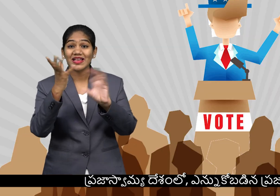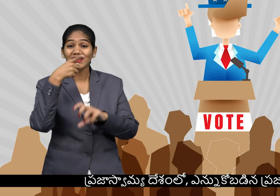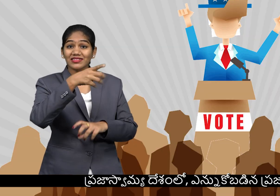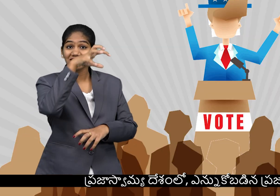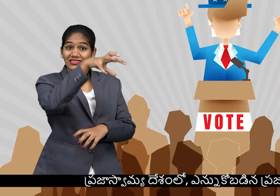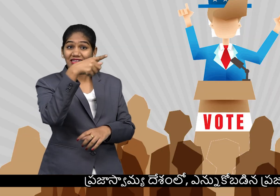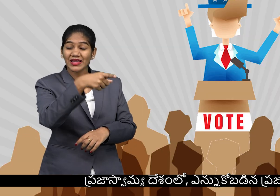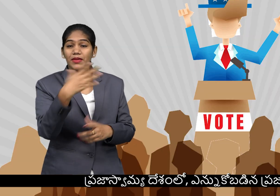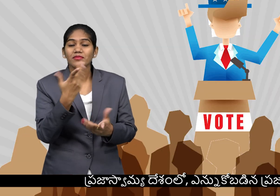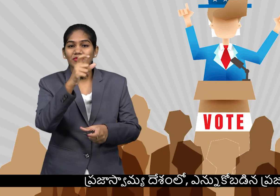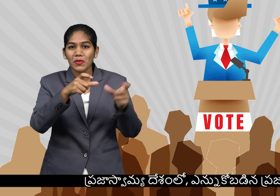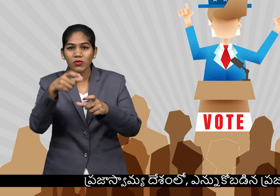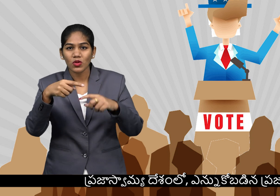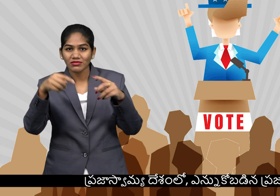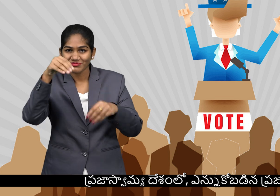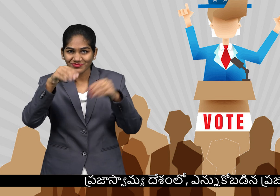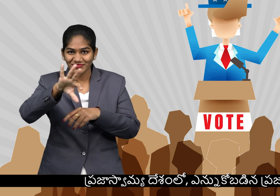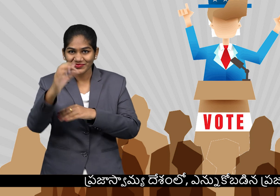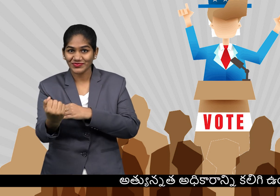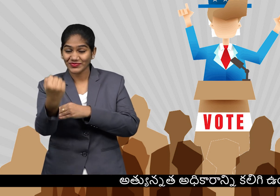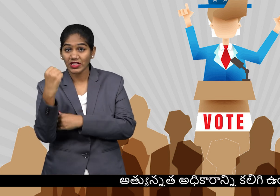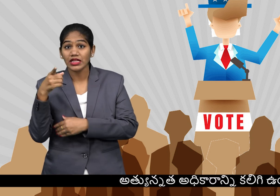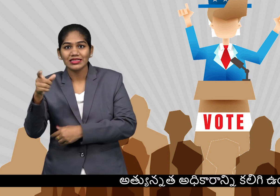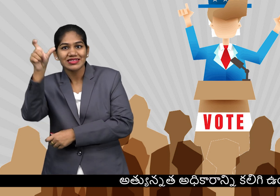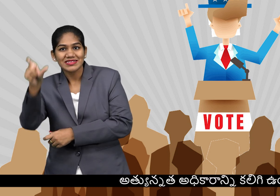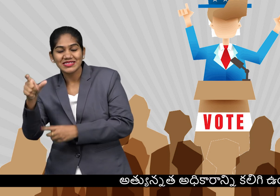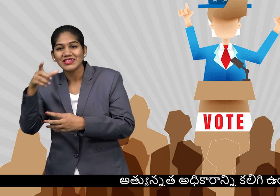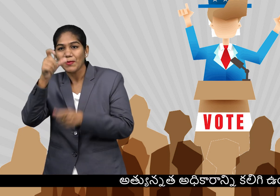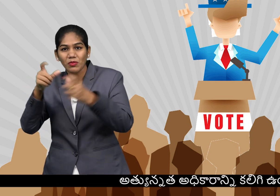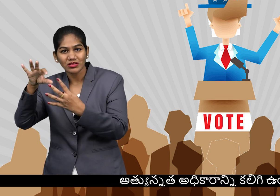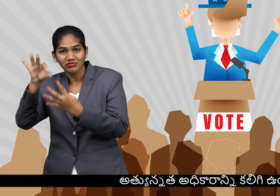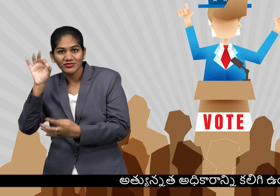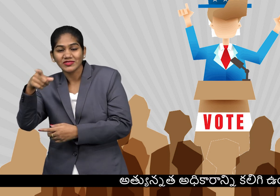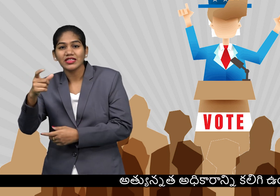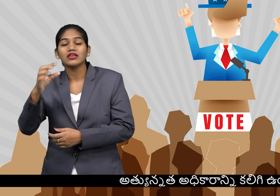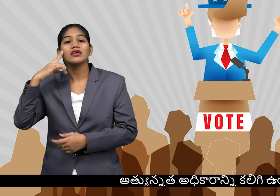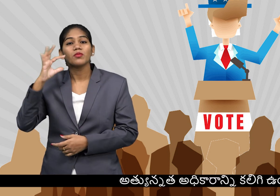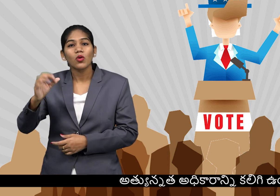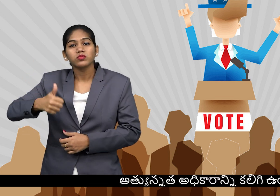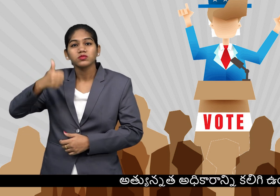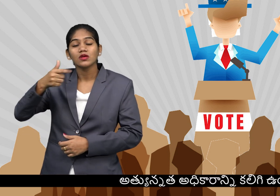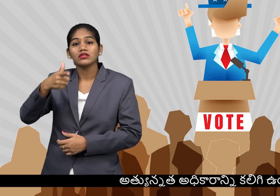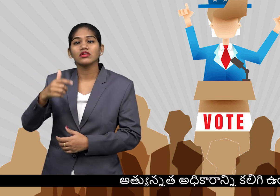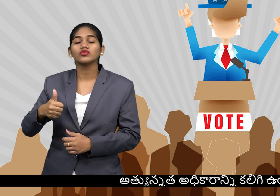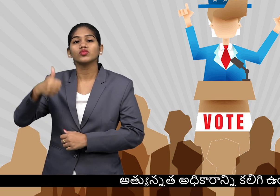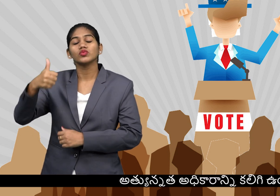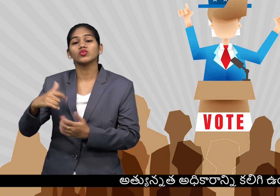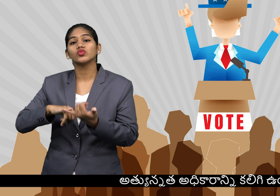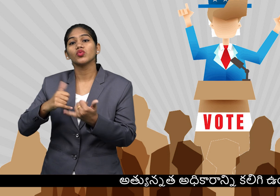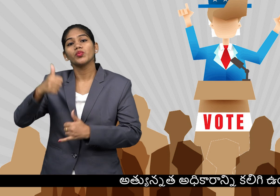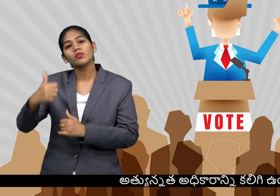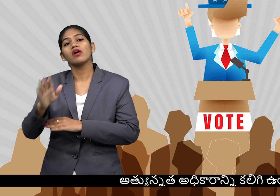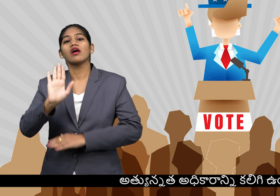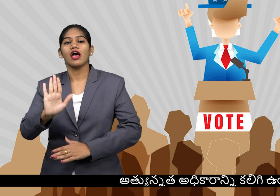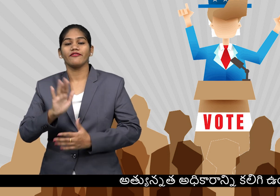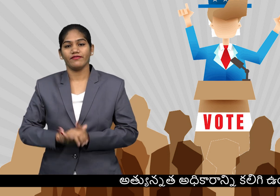ప్రజాస్వామ్య దేశంలో ఎన్నుకోబడిన ప్రజాప్రతినిధులు అత్యున్నత అధికారాన్ని కలిగి ఉంటారు